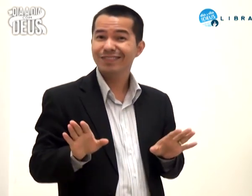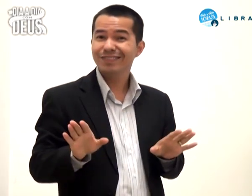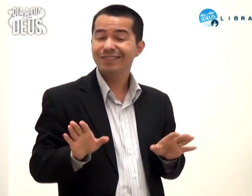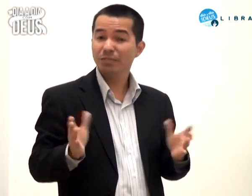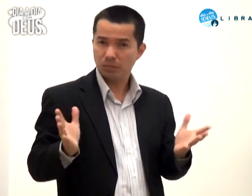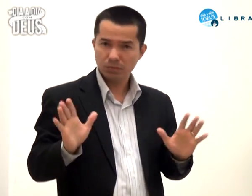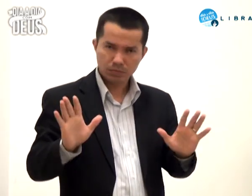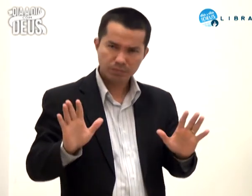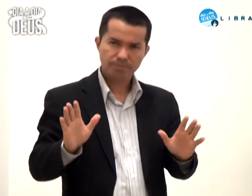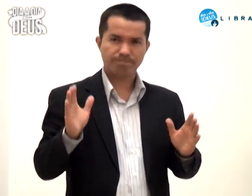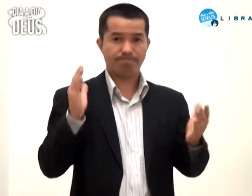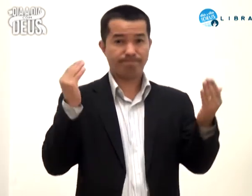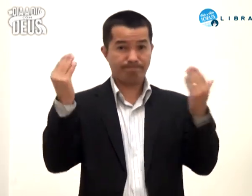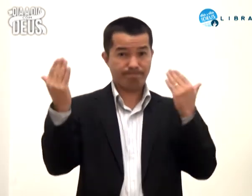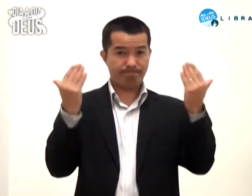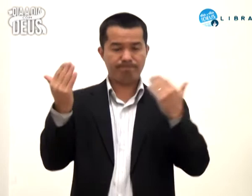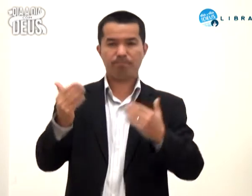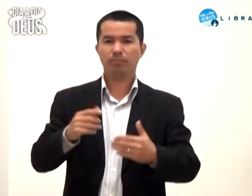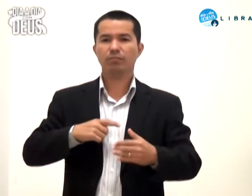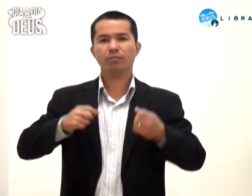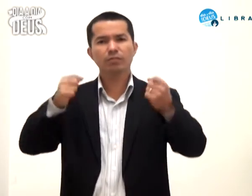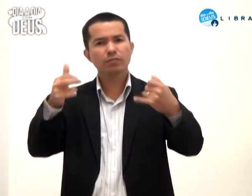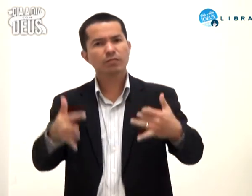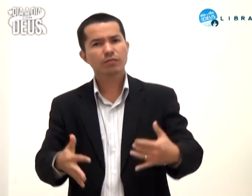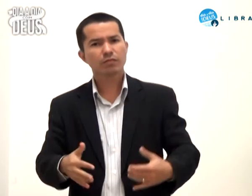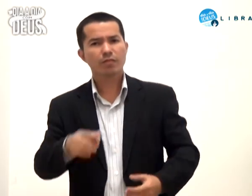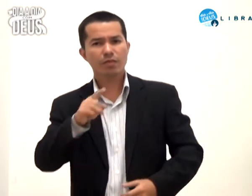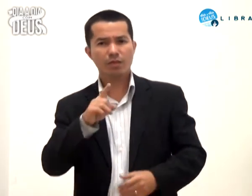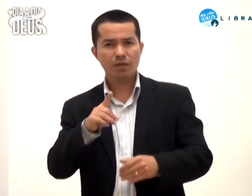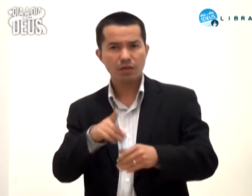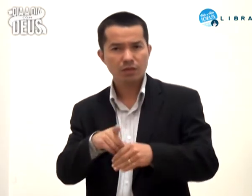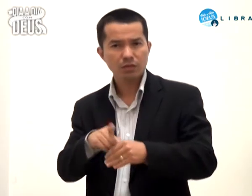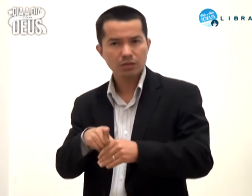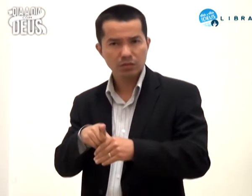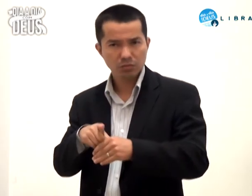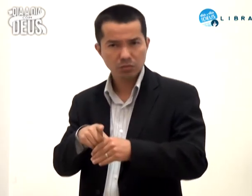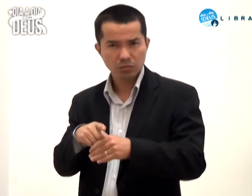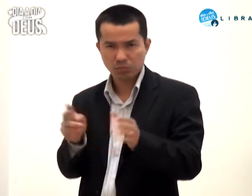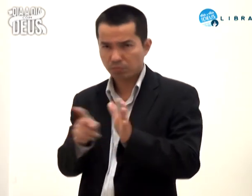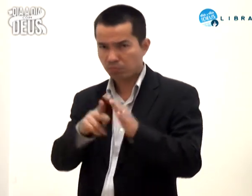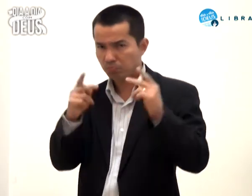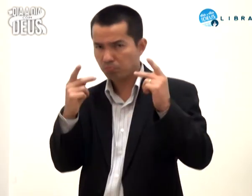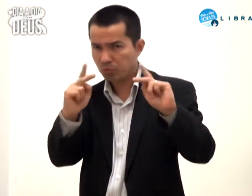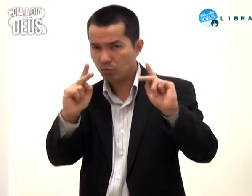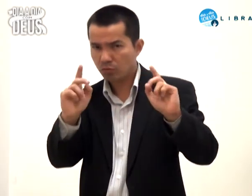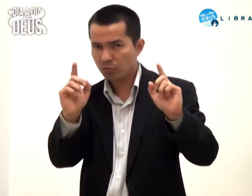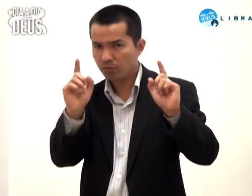nada faltou. Qual é a diferença então? O dízimo não te pertence.